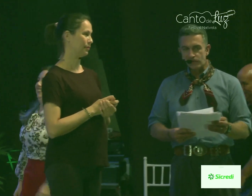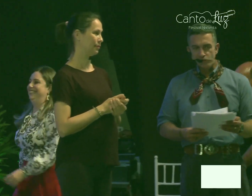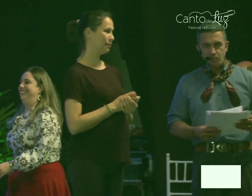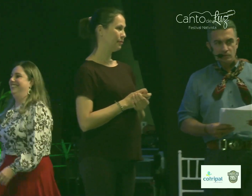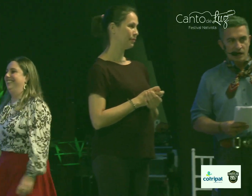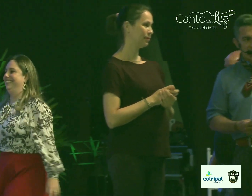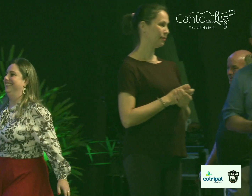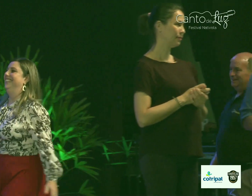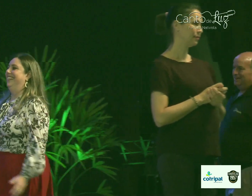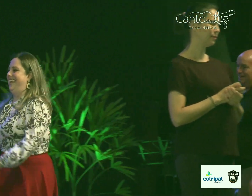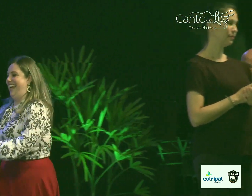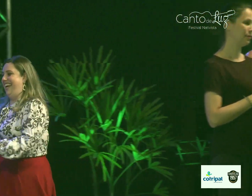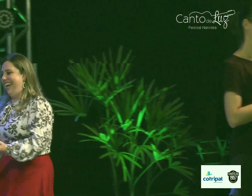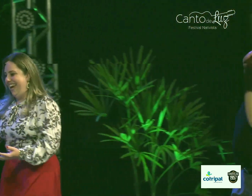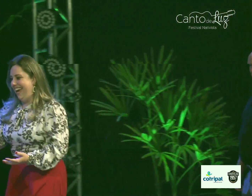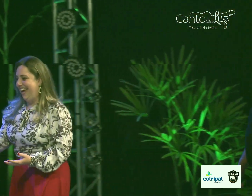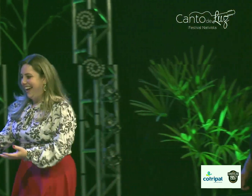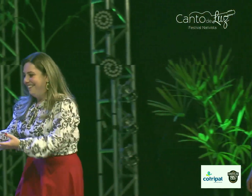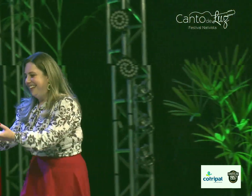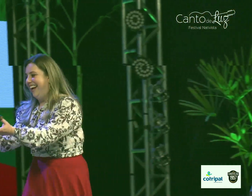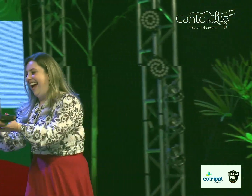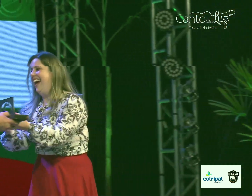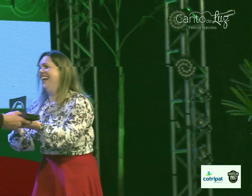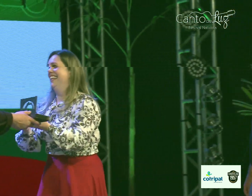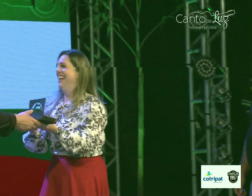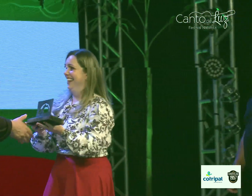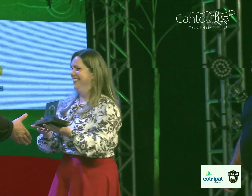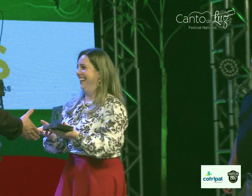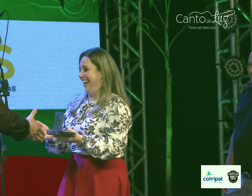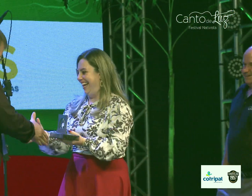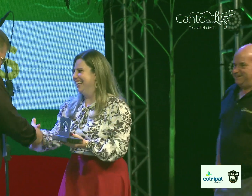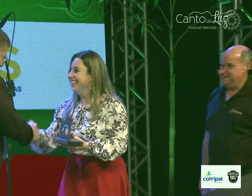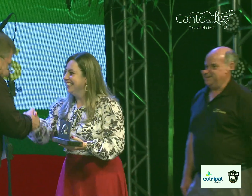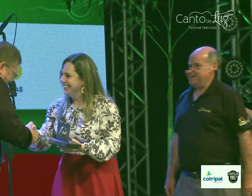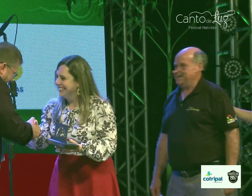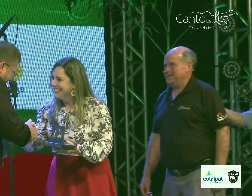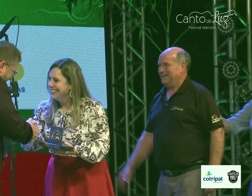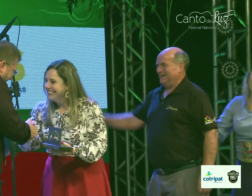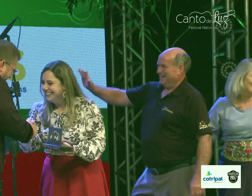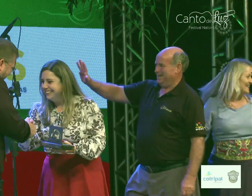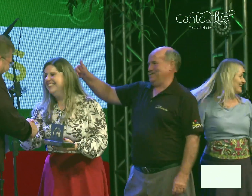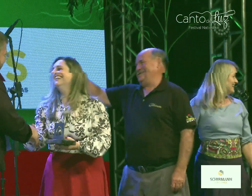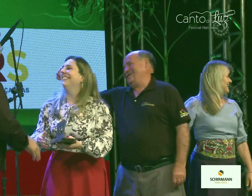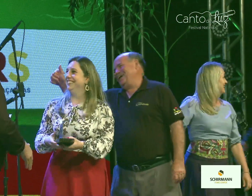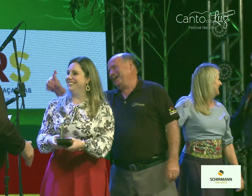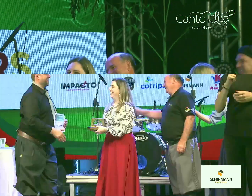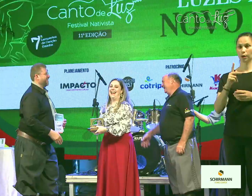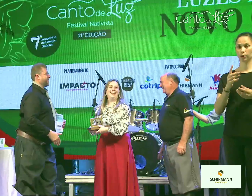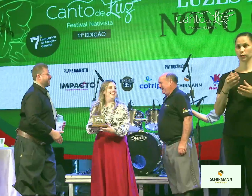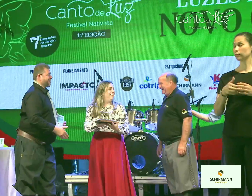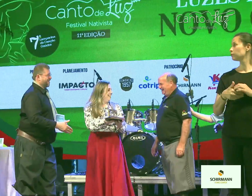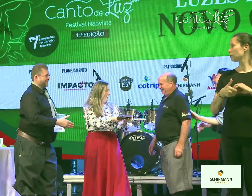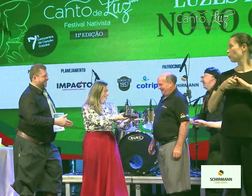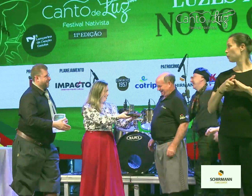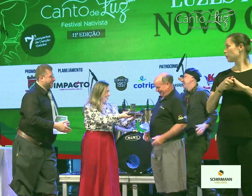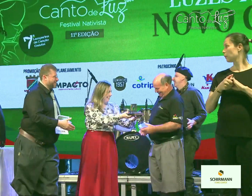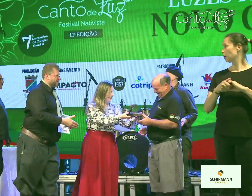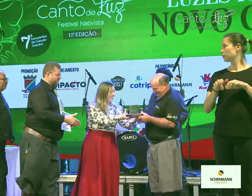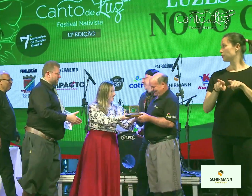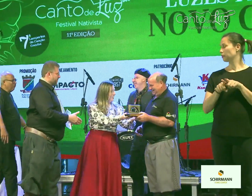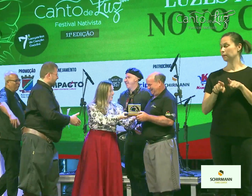Esse grupo aqui na Soge. Olha aí, reverência do presidente, as